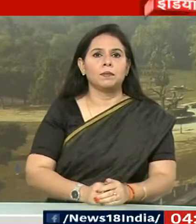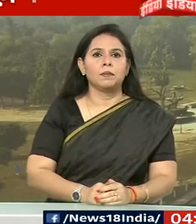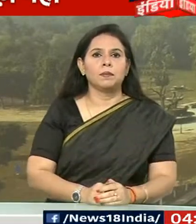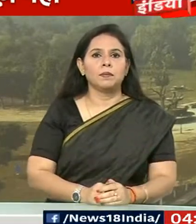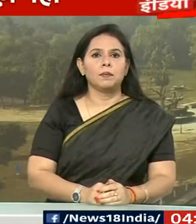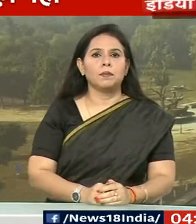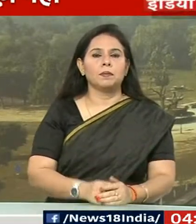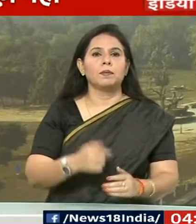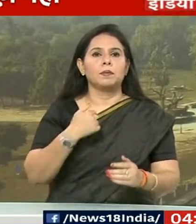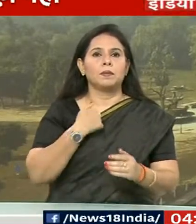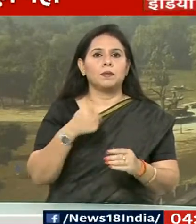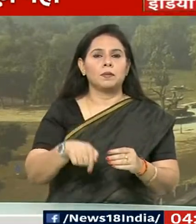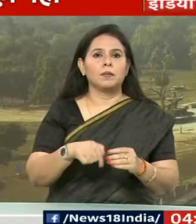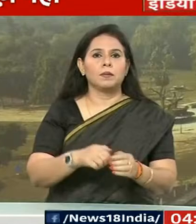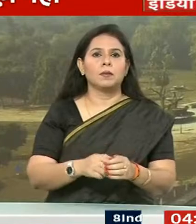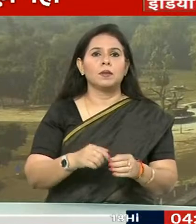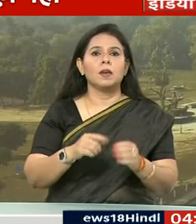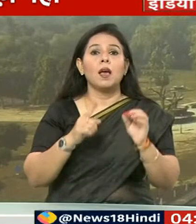ने